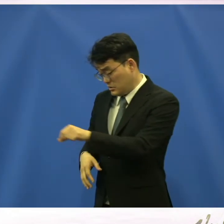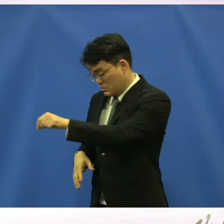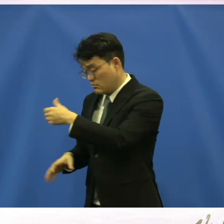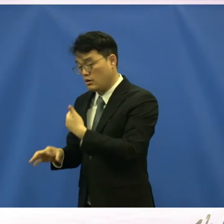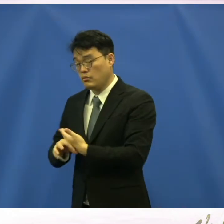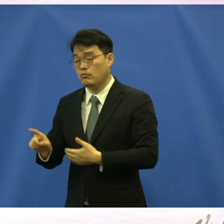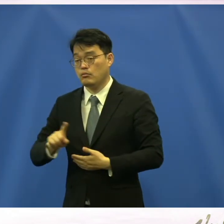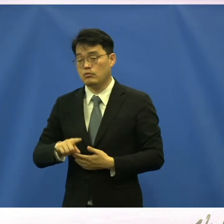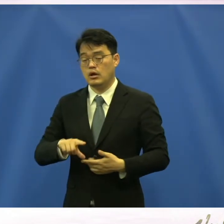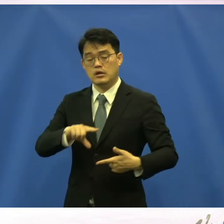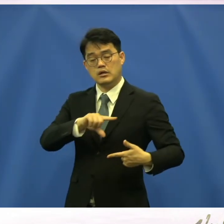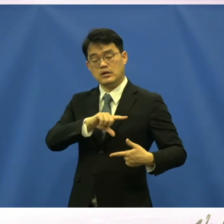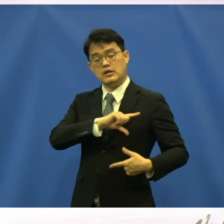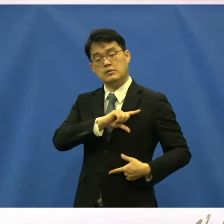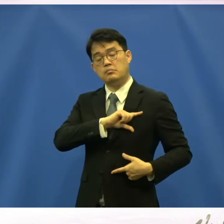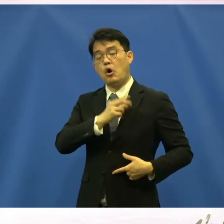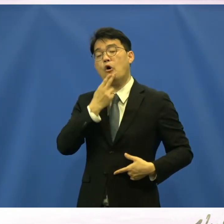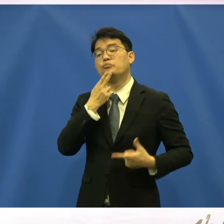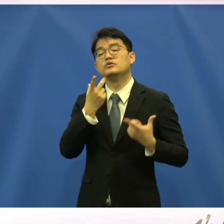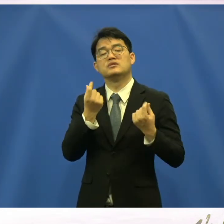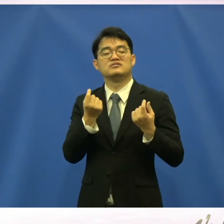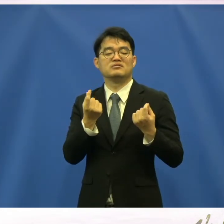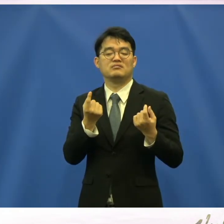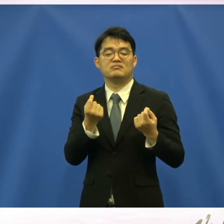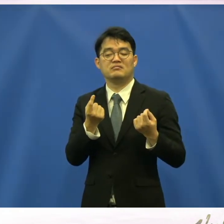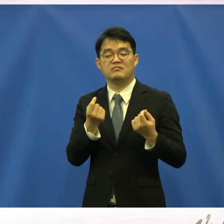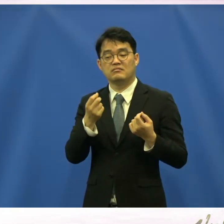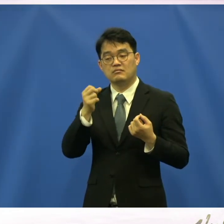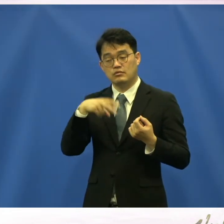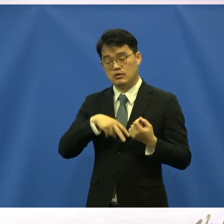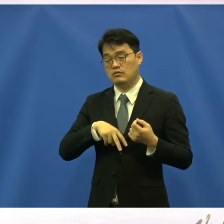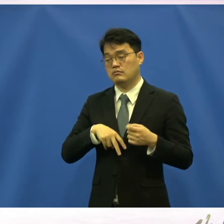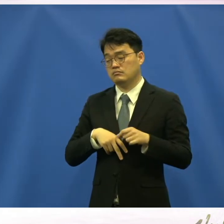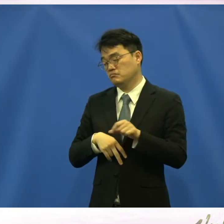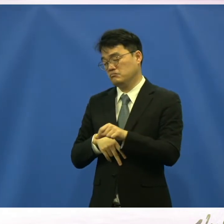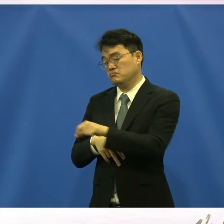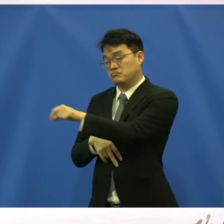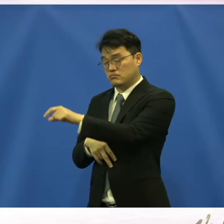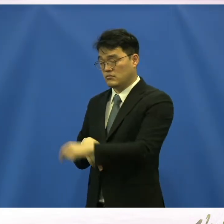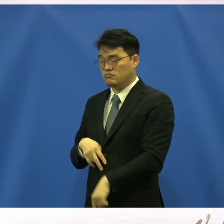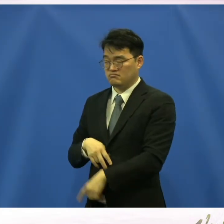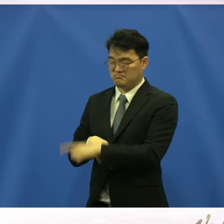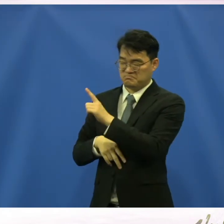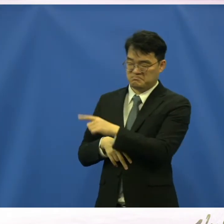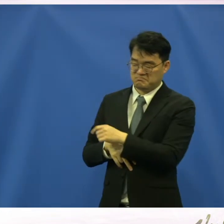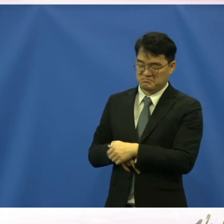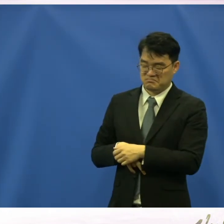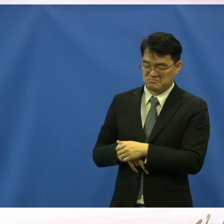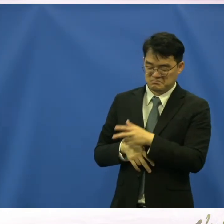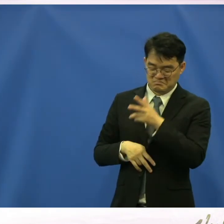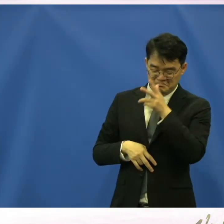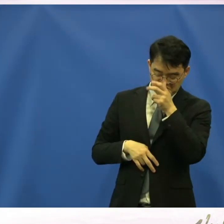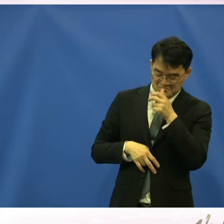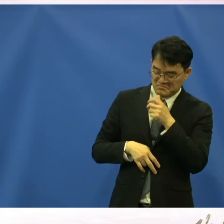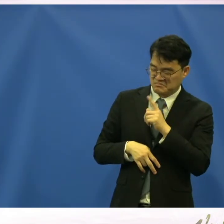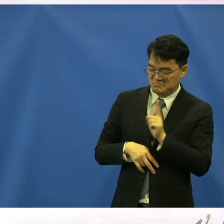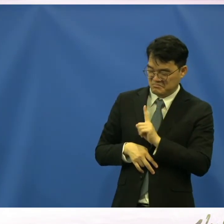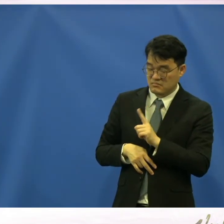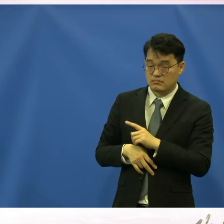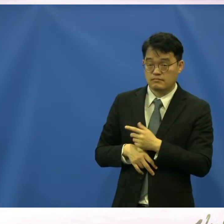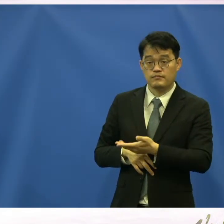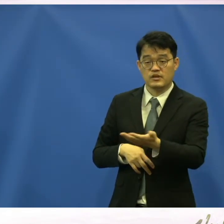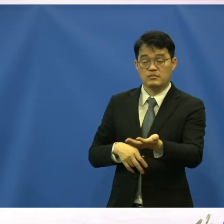자. 누가 알아주겠어요? 낮은 곳으로 갔는데. 신문의 방송에 누가 나와요? 잘난 사람들만 내는